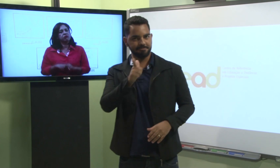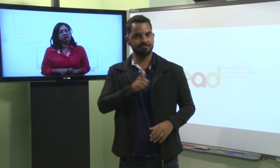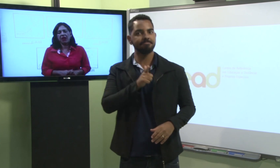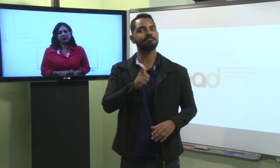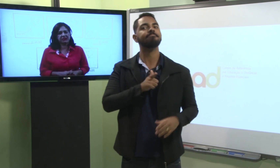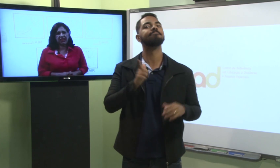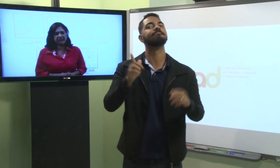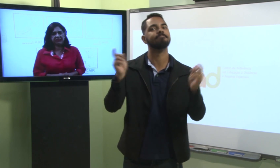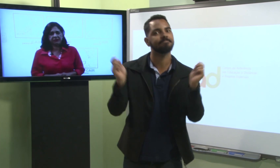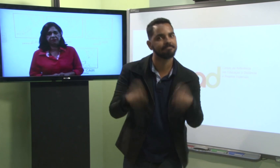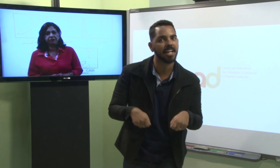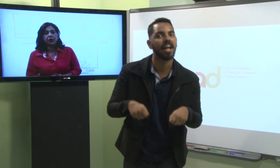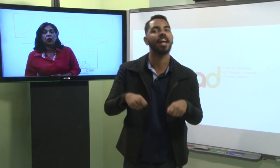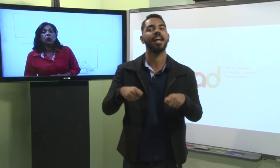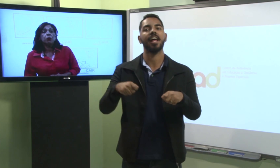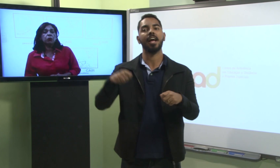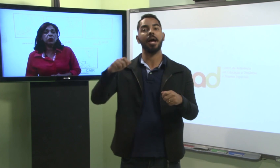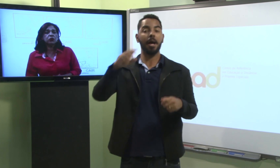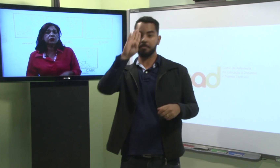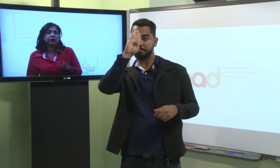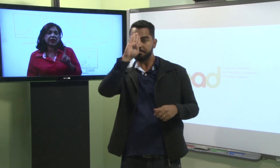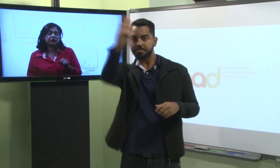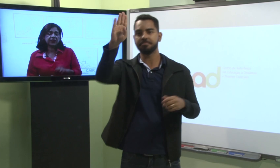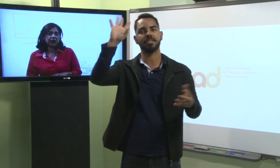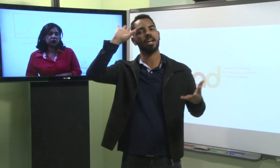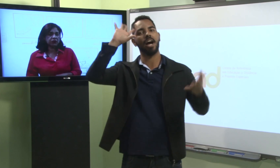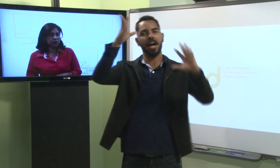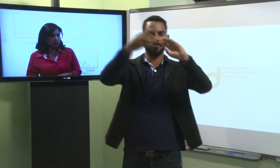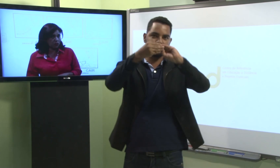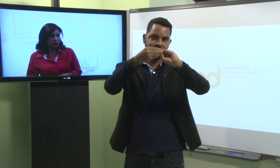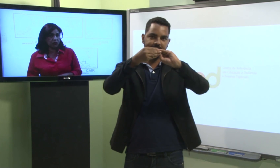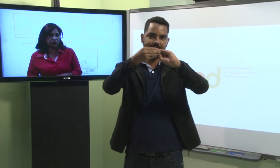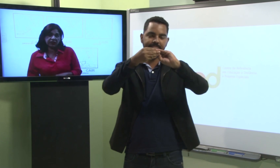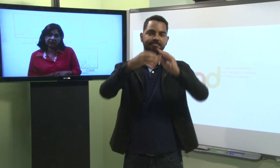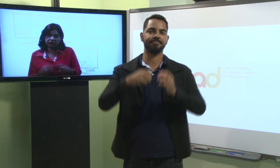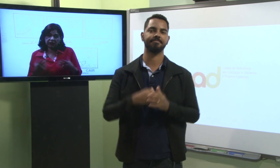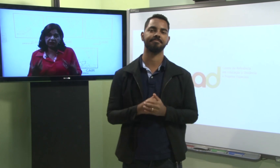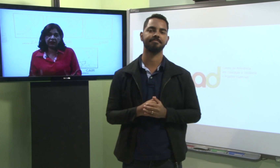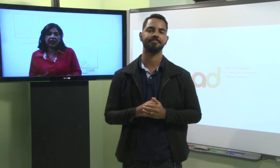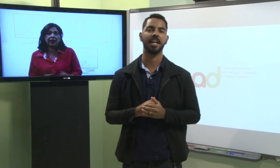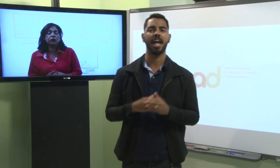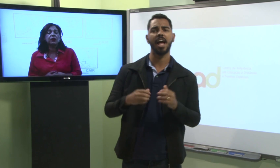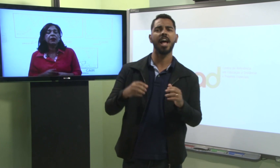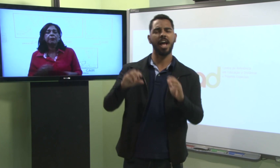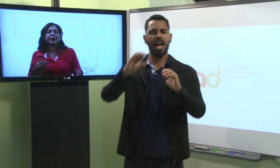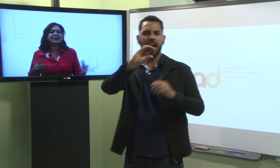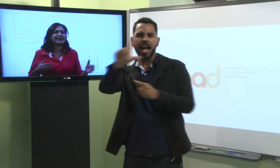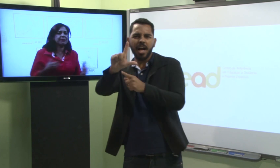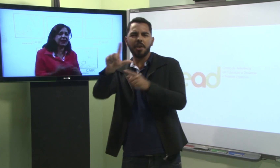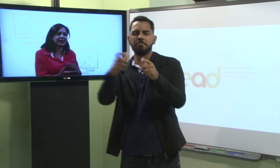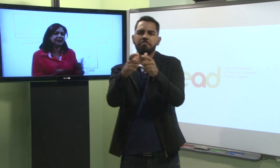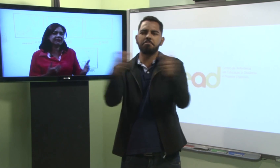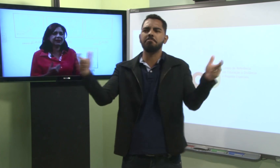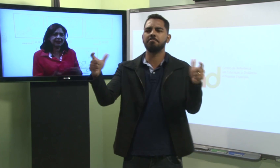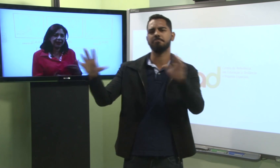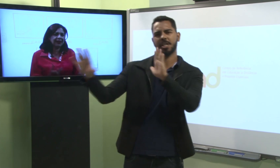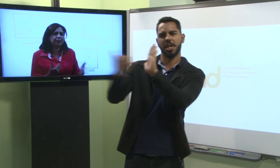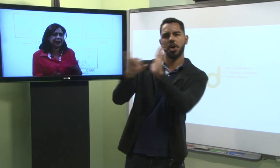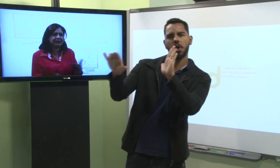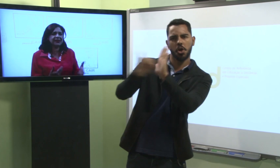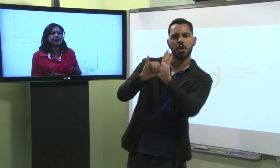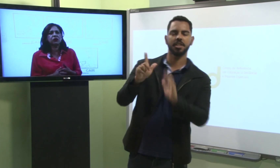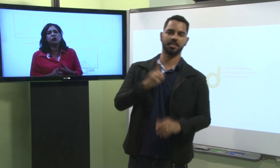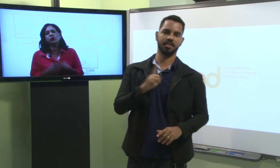mesmo abstratas. Muitos dos classificadores são icônicos em seu significado pela semelhança que